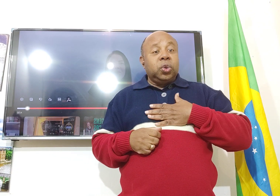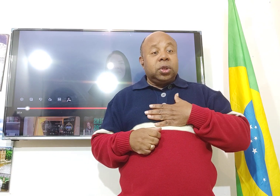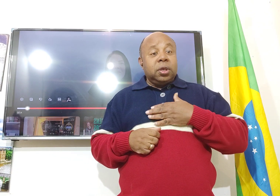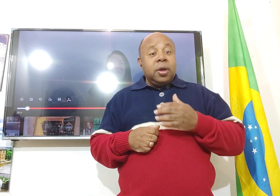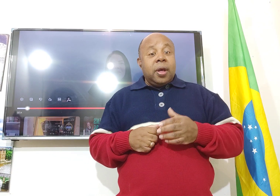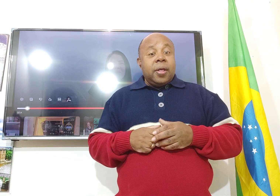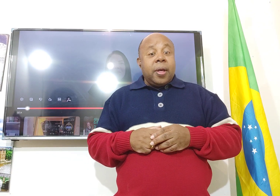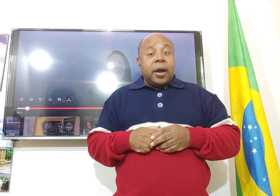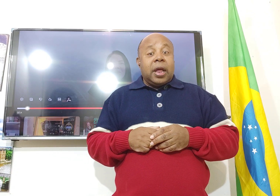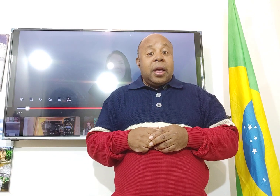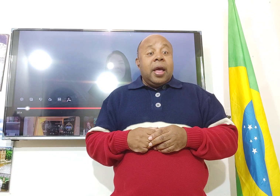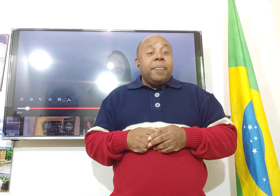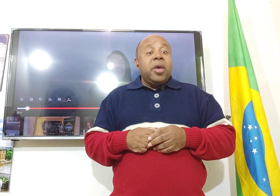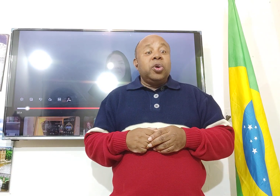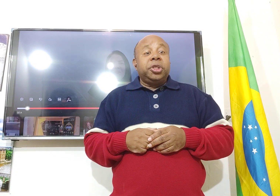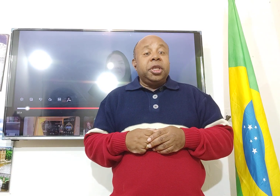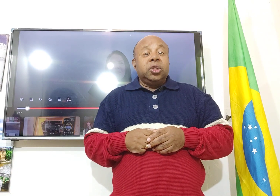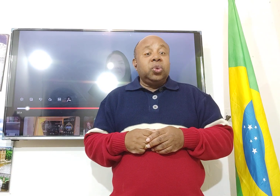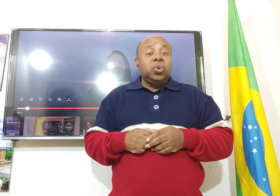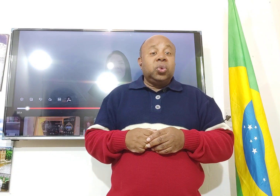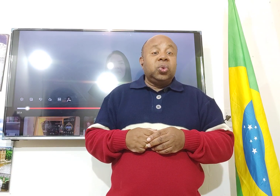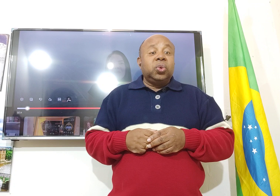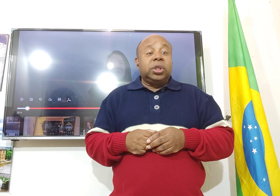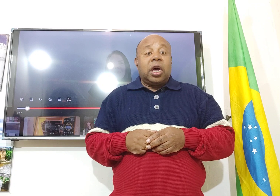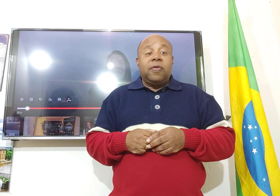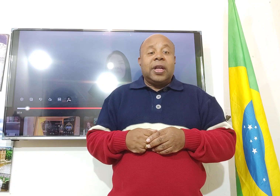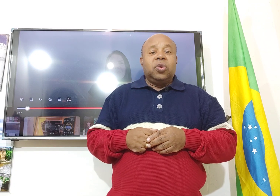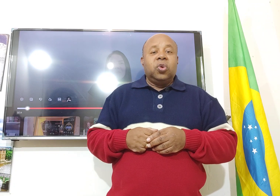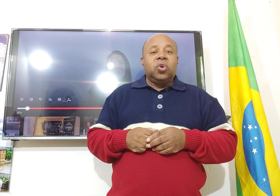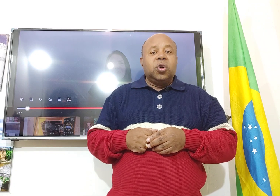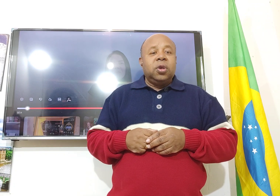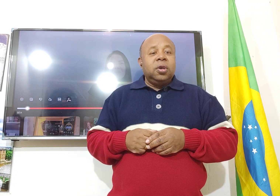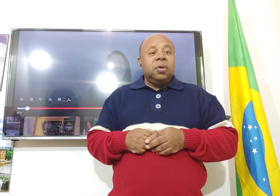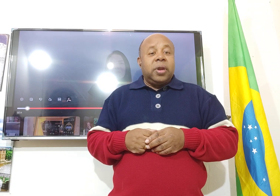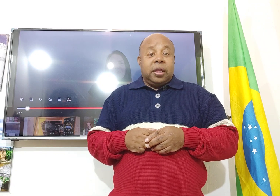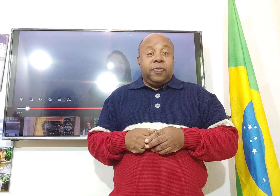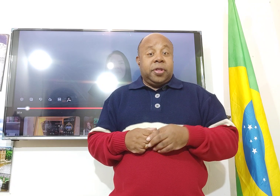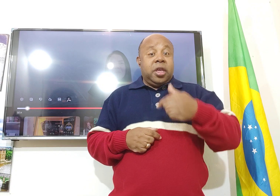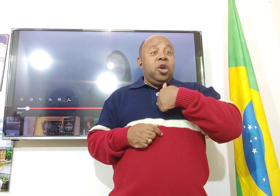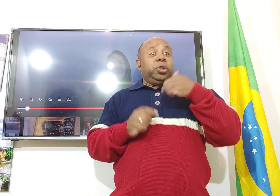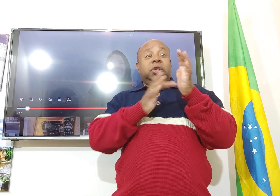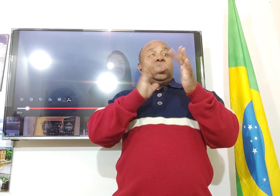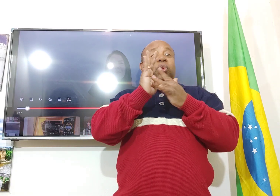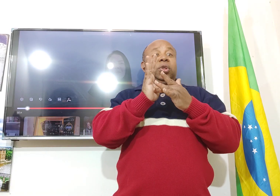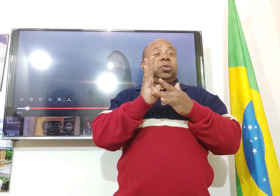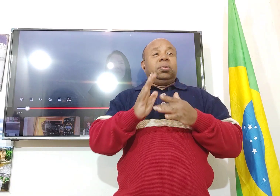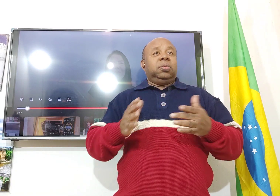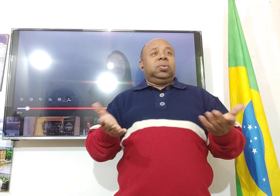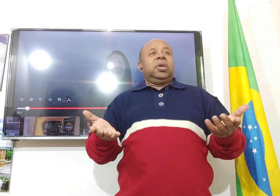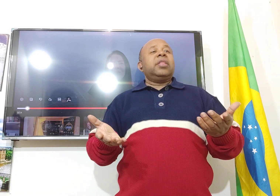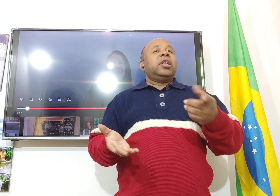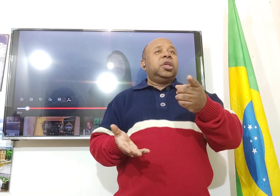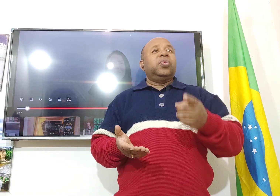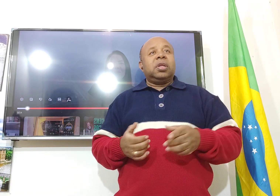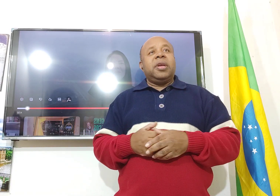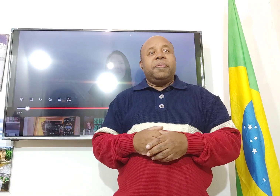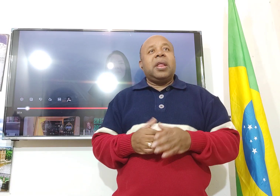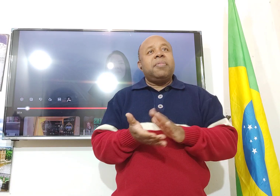Jesus. Aquela, meu Jesus, Salvador. Né? Então, assim, eu Jesus. Você é Jesus também? Parabéns,